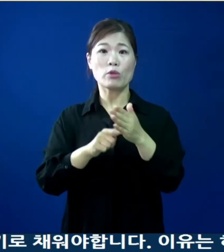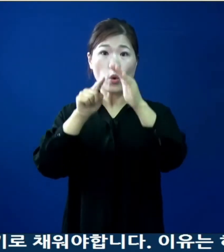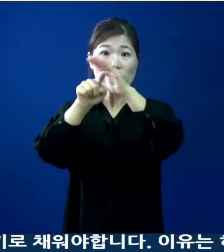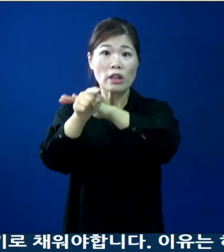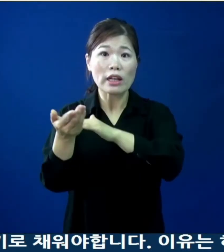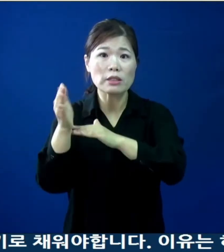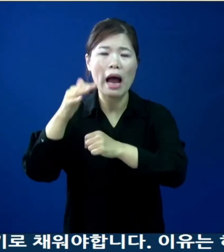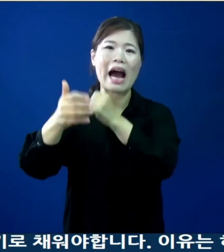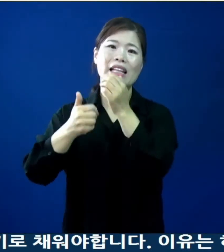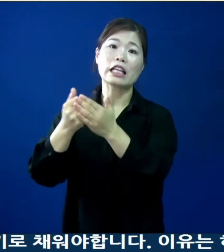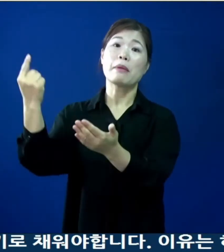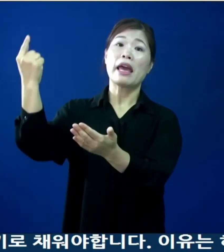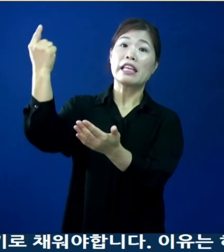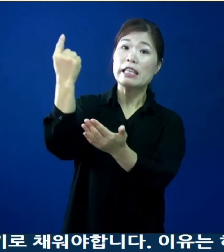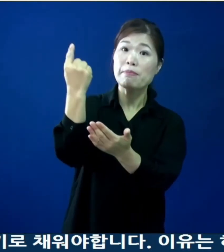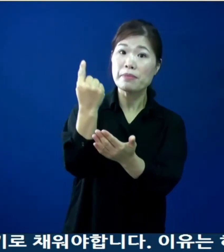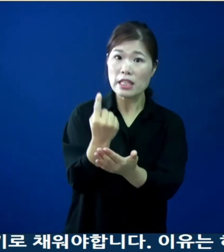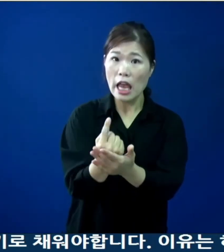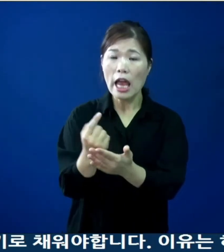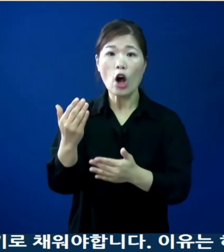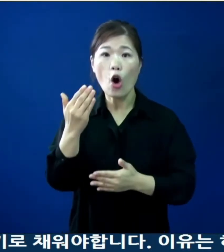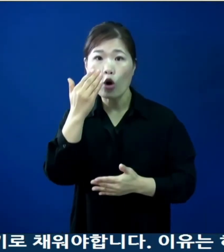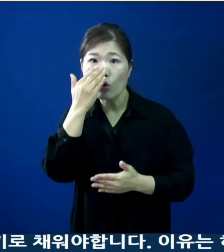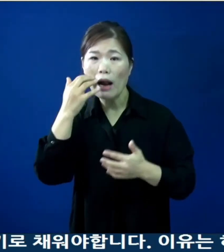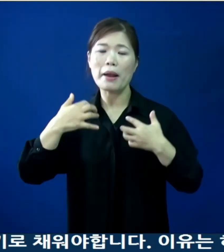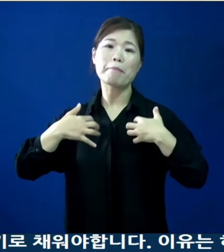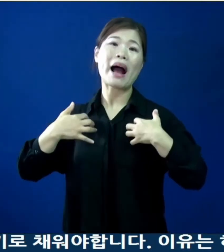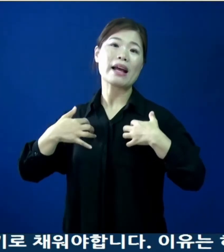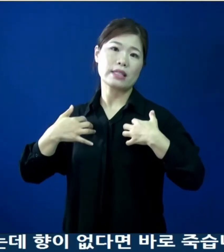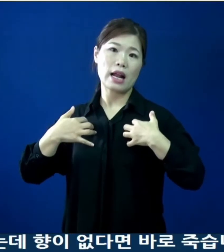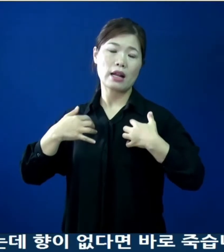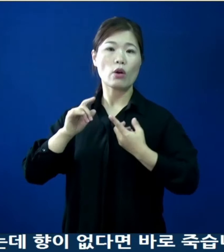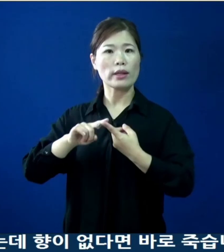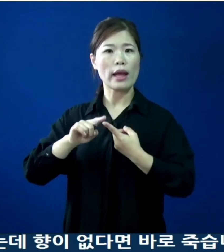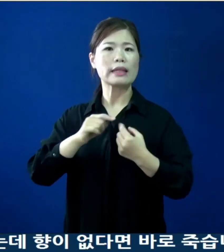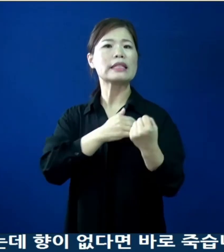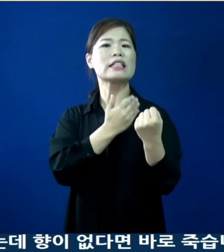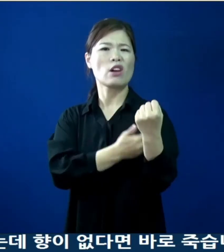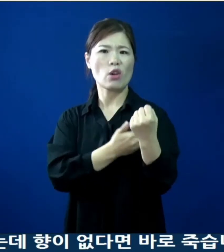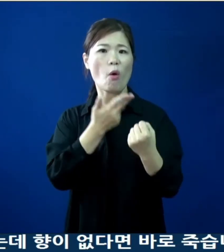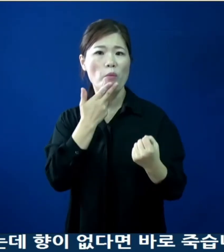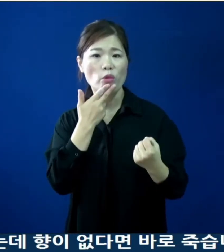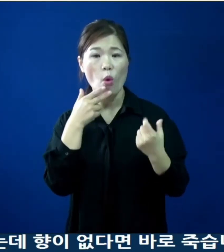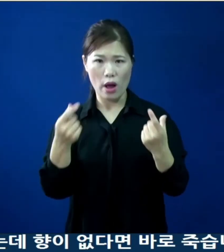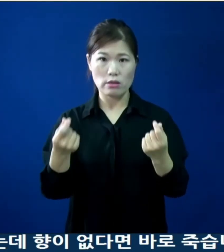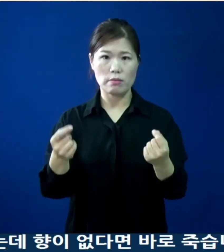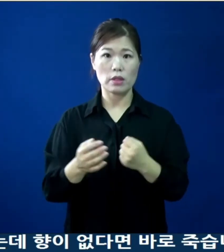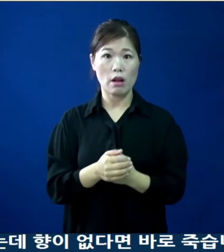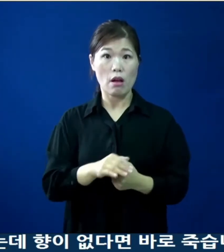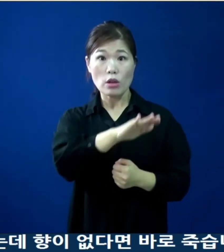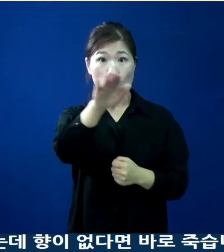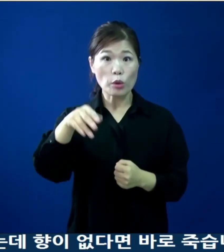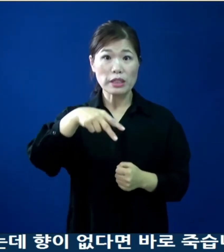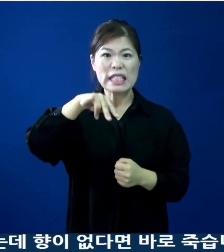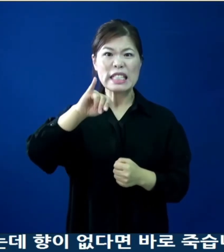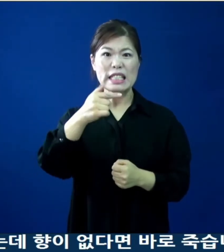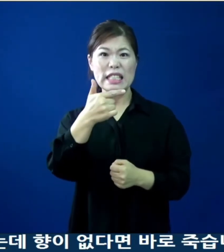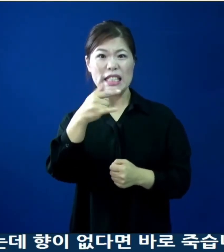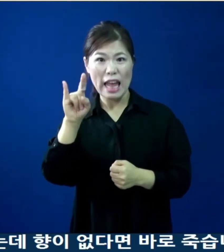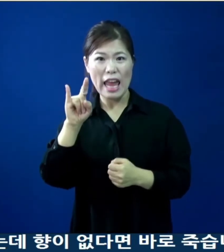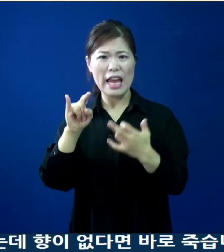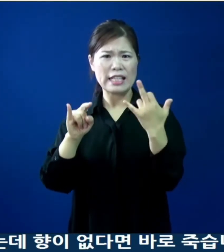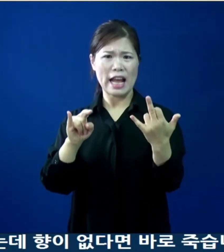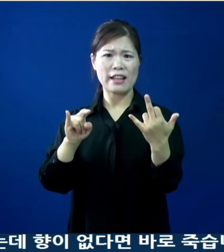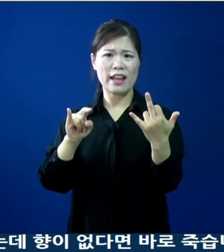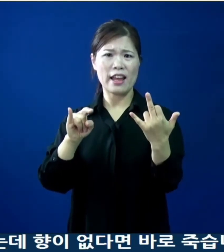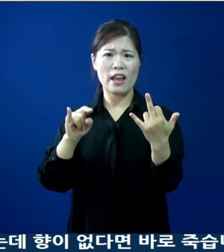하나님의 임재와 그 거룩함을 할 능력이 없는 겁니다. 여러분, 시내산에 하나님이 강림하실 때 모세만